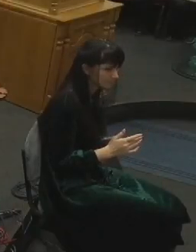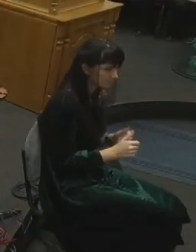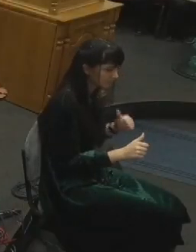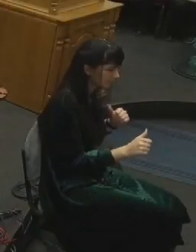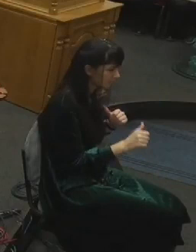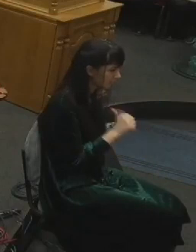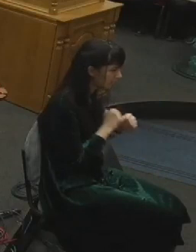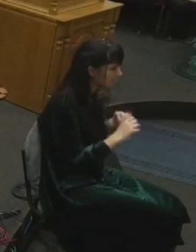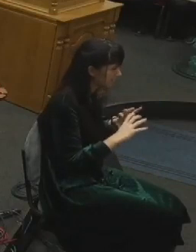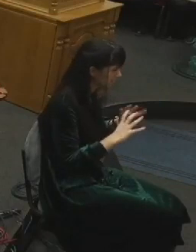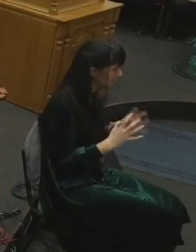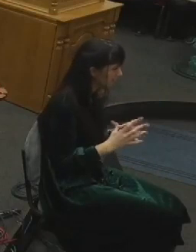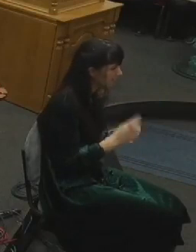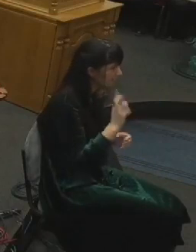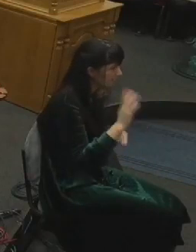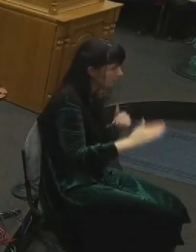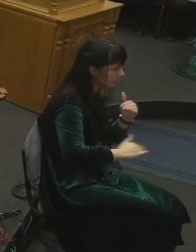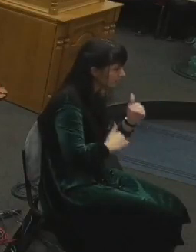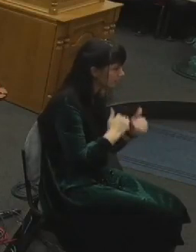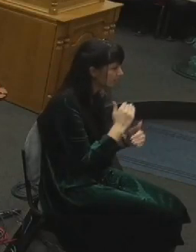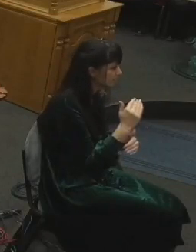світ, так Бог Всевишній